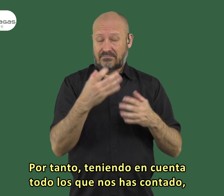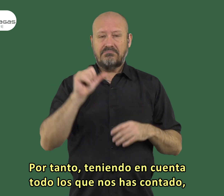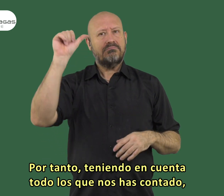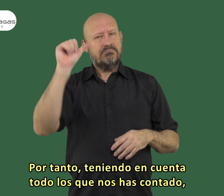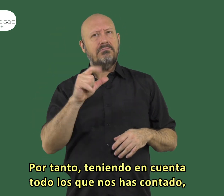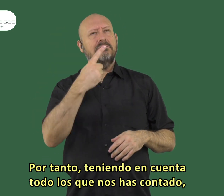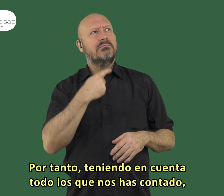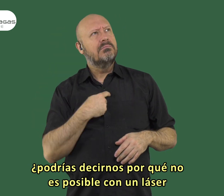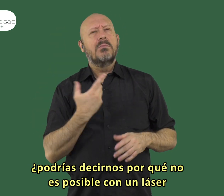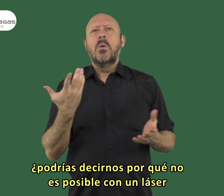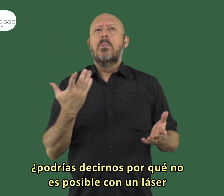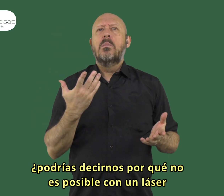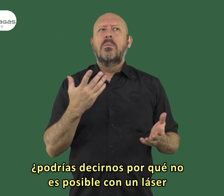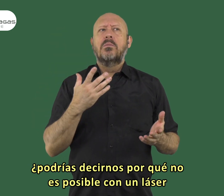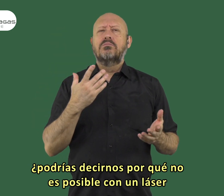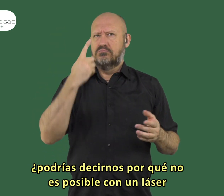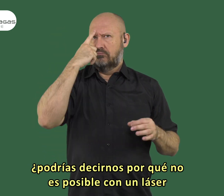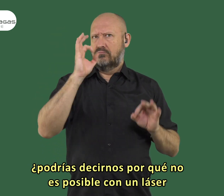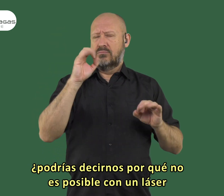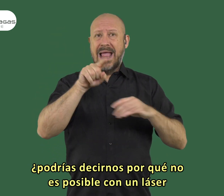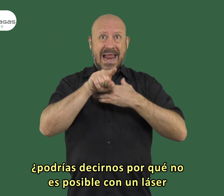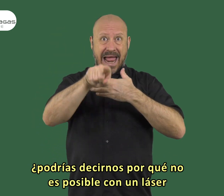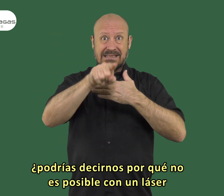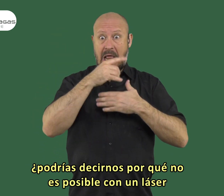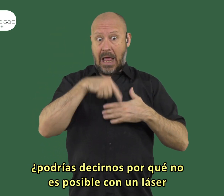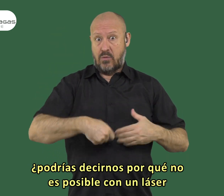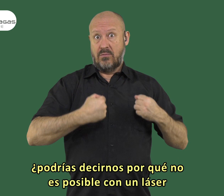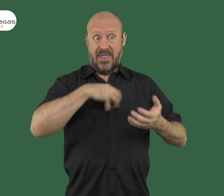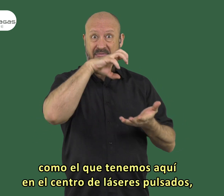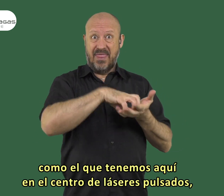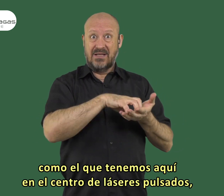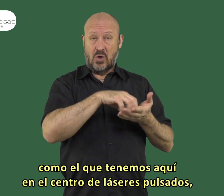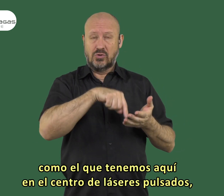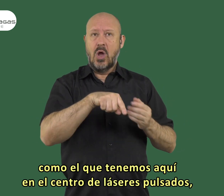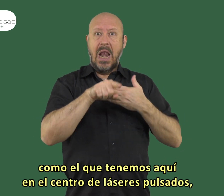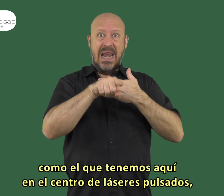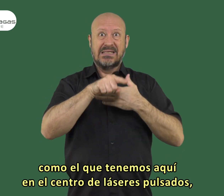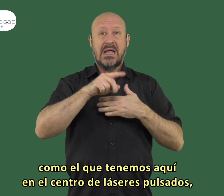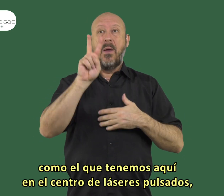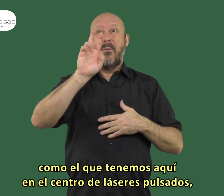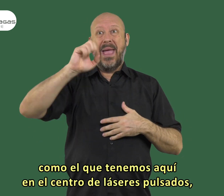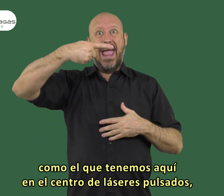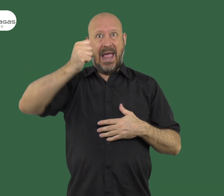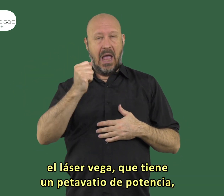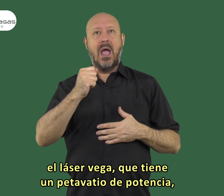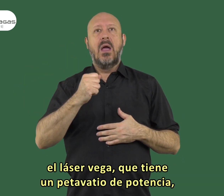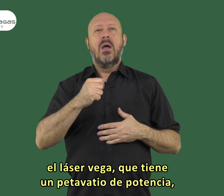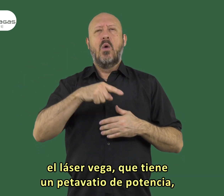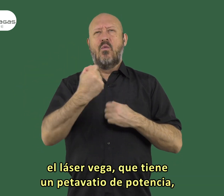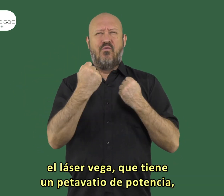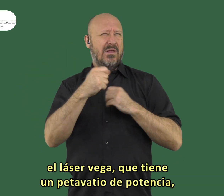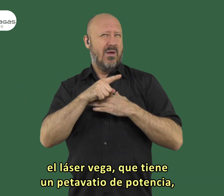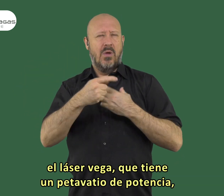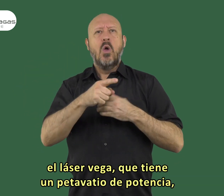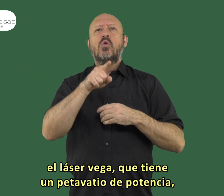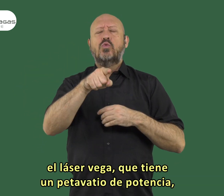que nos has contado, ¿podrías decirnos por qué no es posible con un láser como el que tenemos aquí en el Centro de Láseres Pulsados, el láser Vega, que tiene